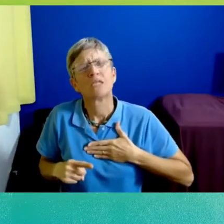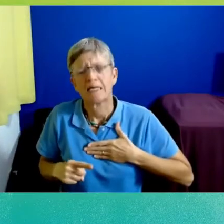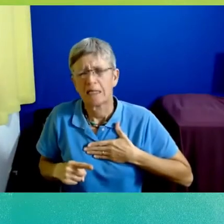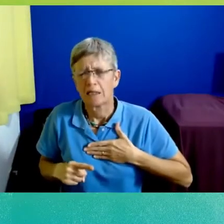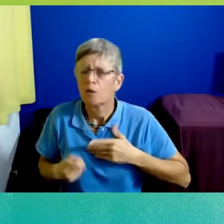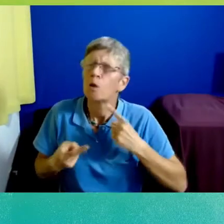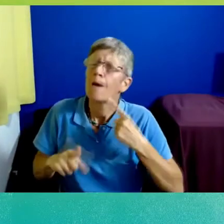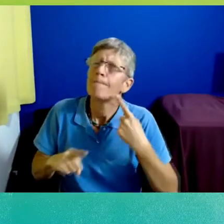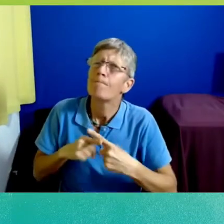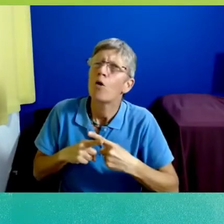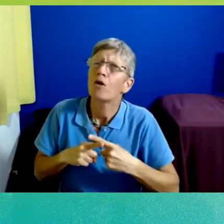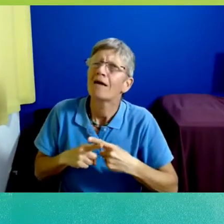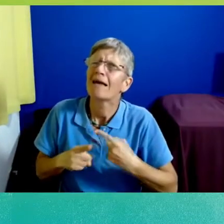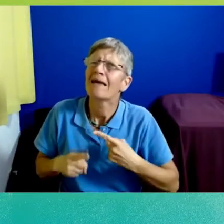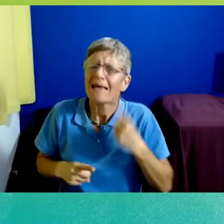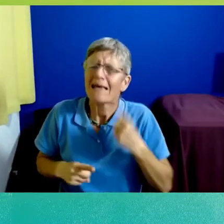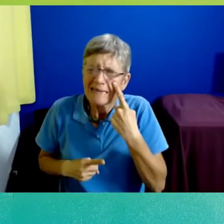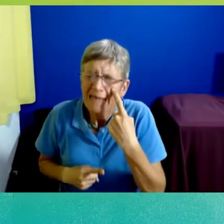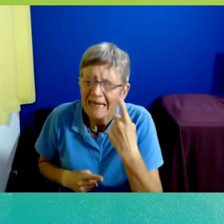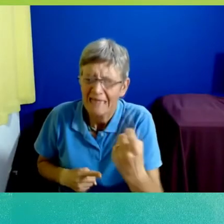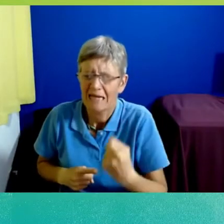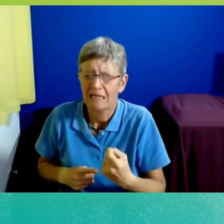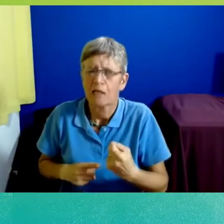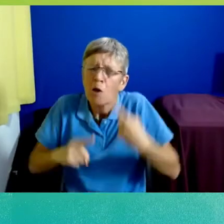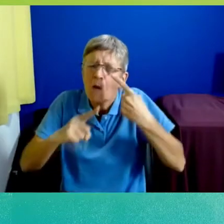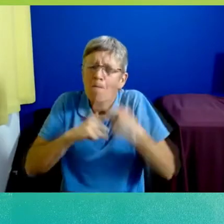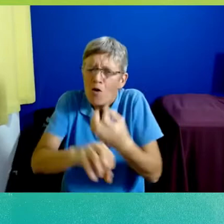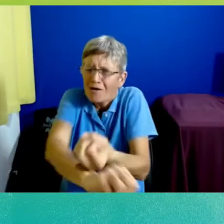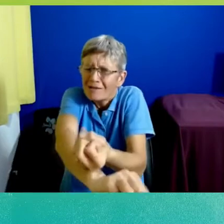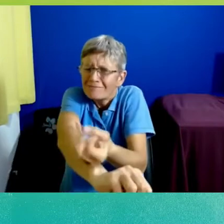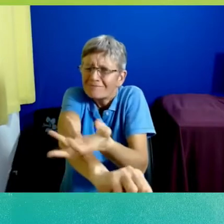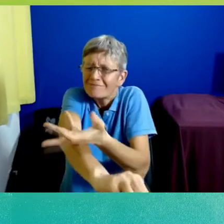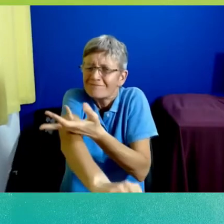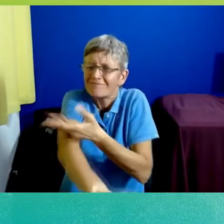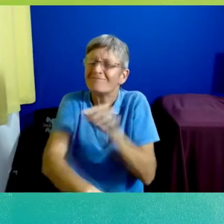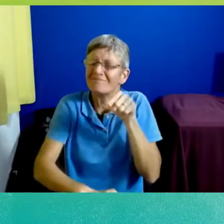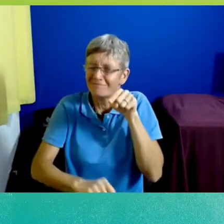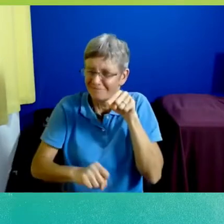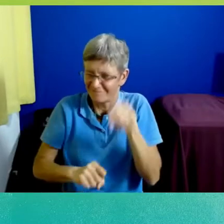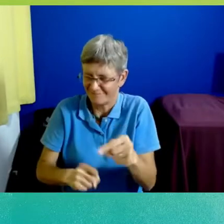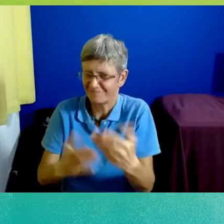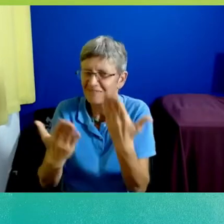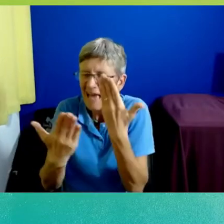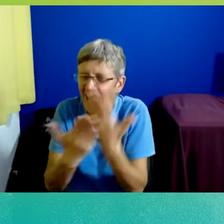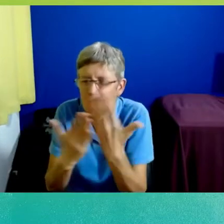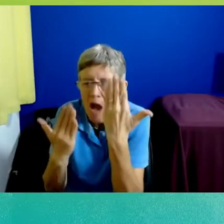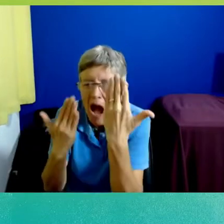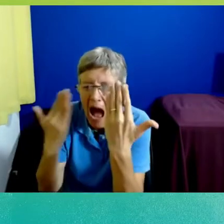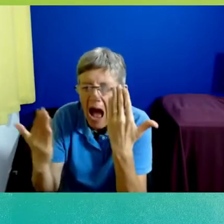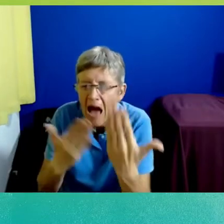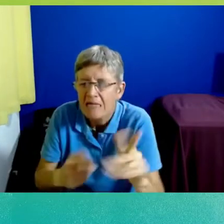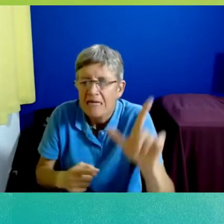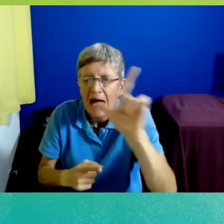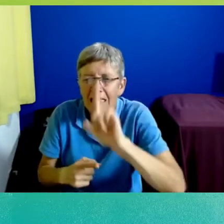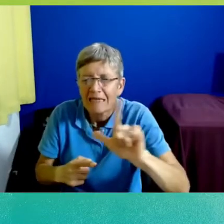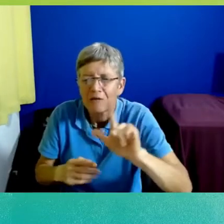Sempre eu penso, por que que ele gosta desse tipo? Por que ele tem interesse nesse tema, nesse tipo de